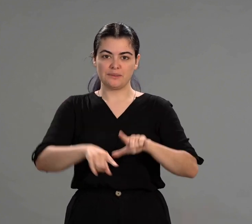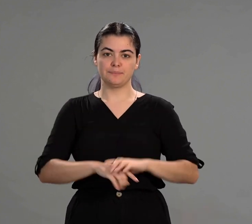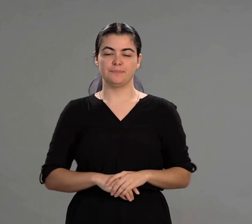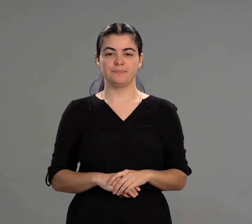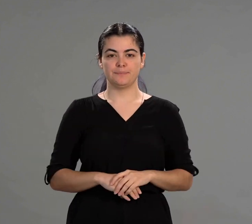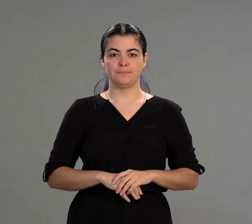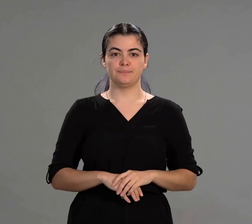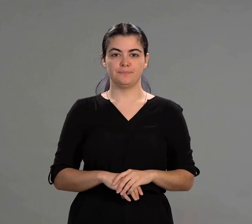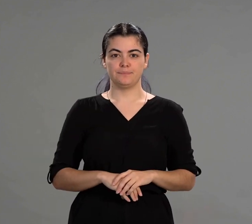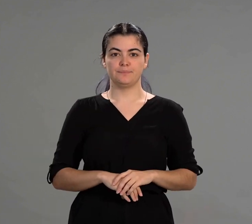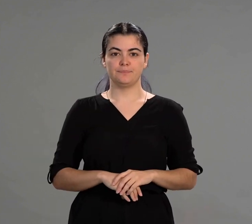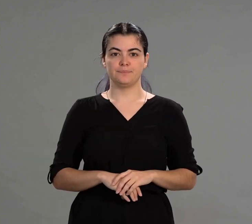¡Gracias!